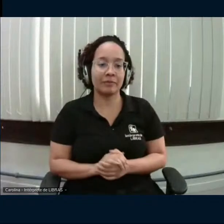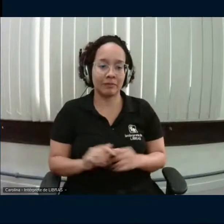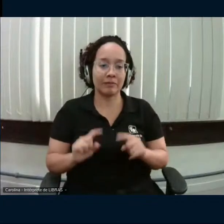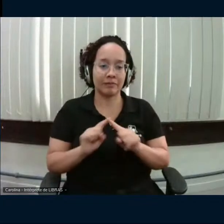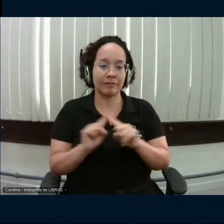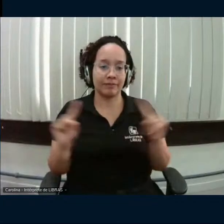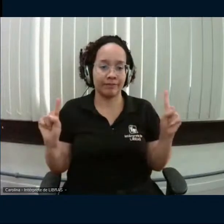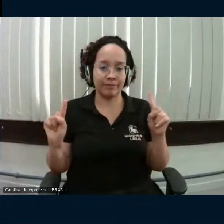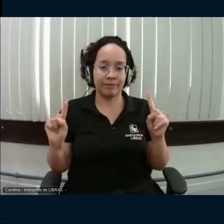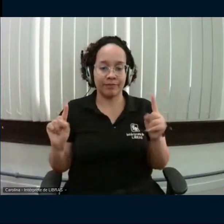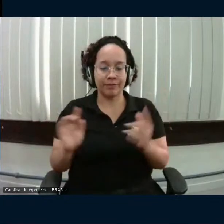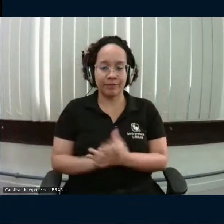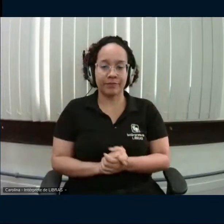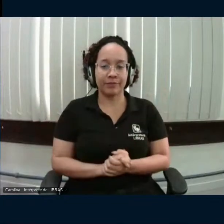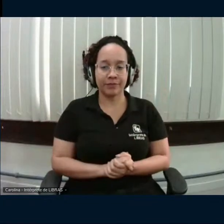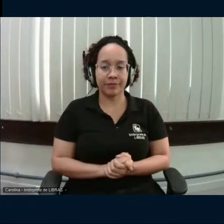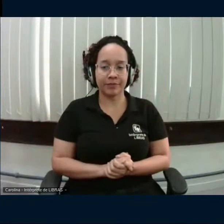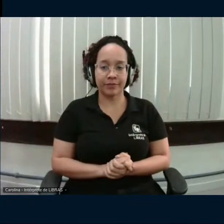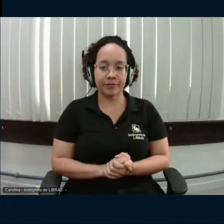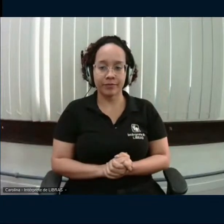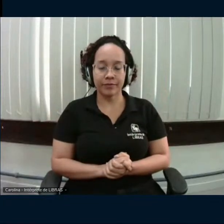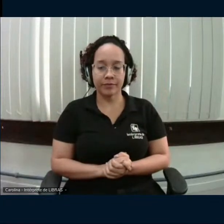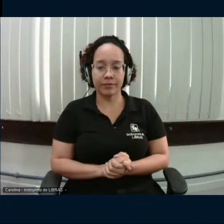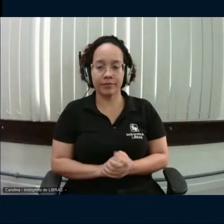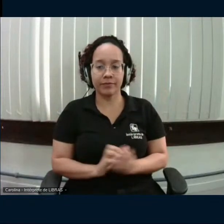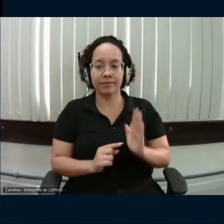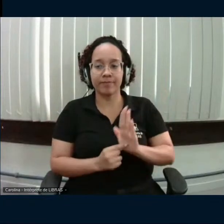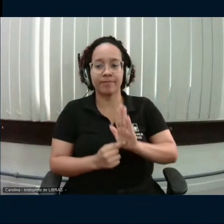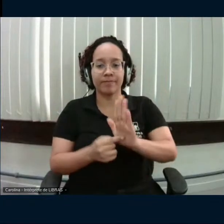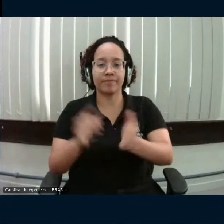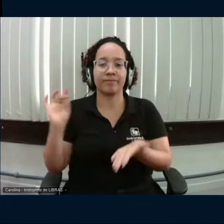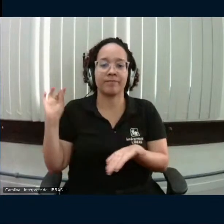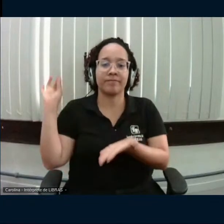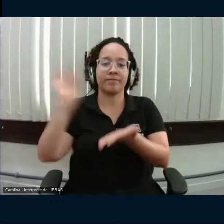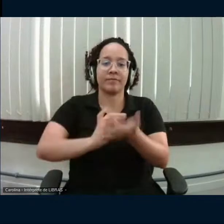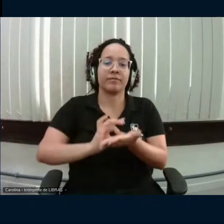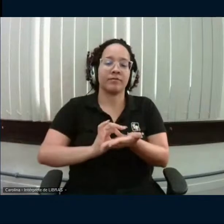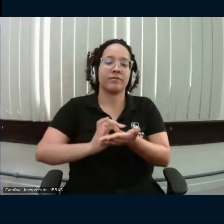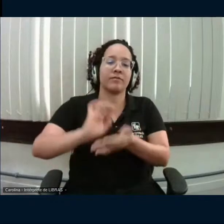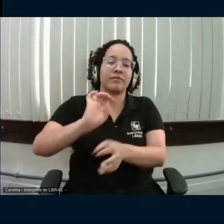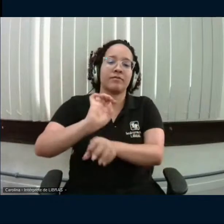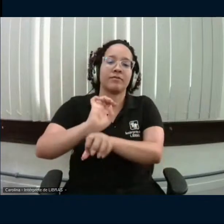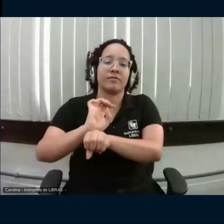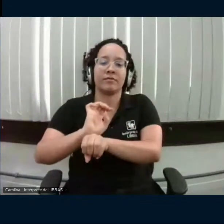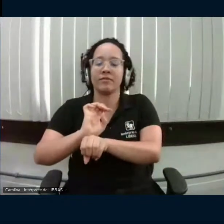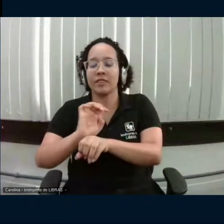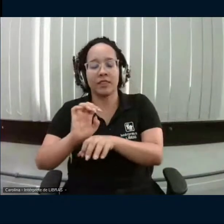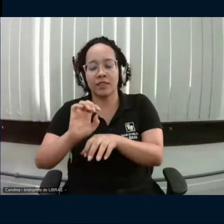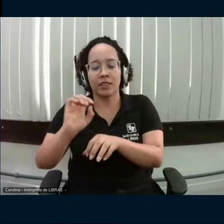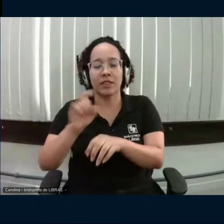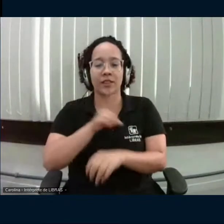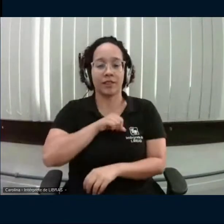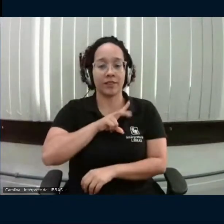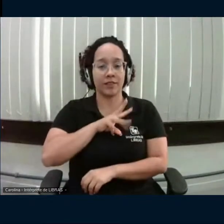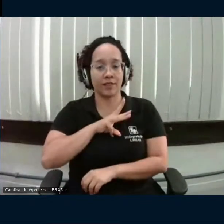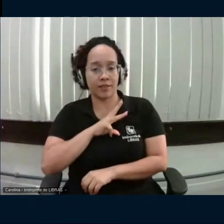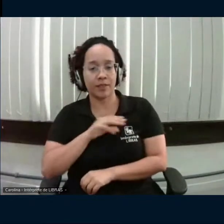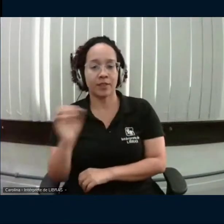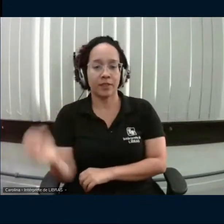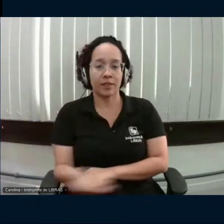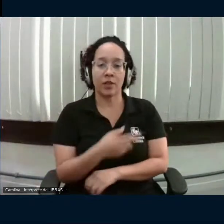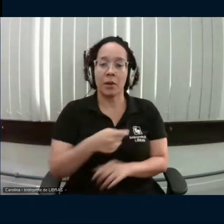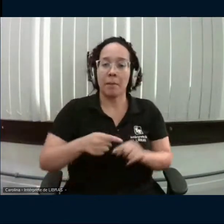Mas o resultado concreto é que esse novo ensino médio acentuou ainda mais